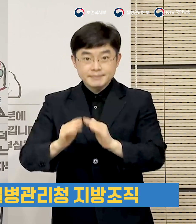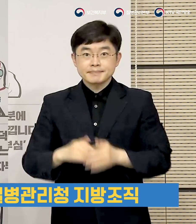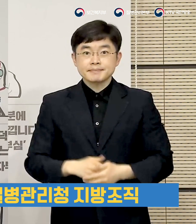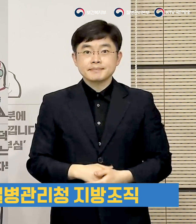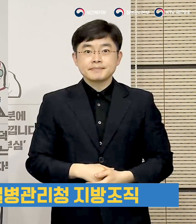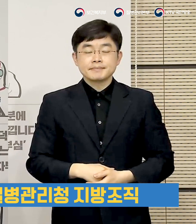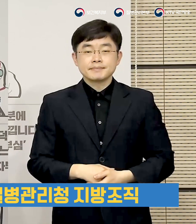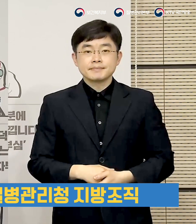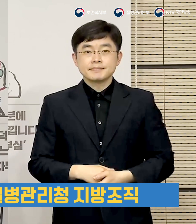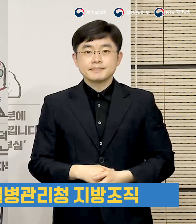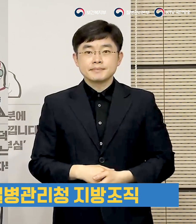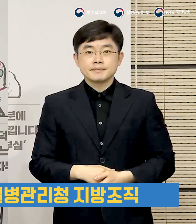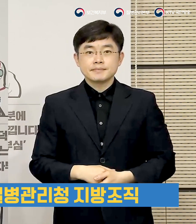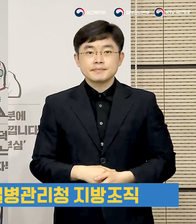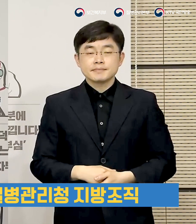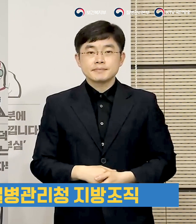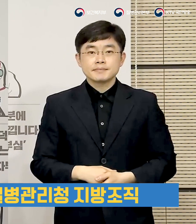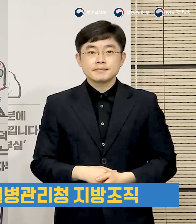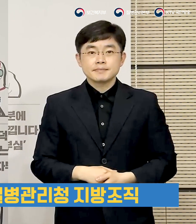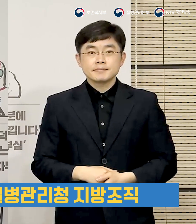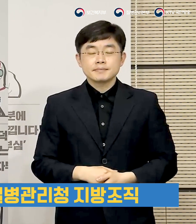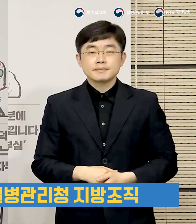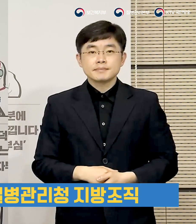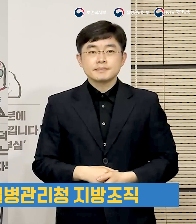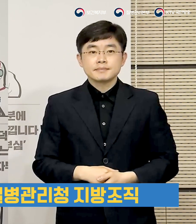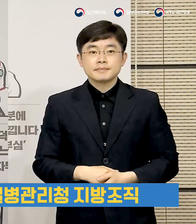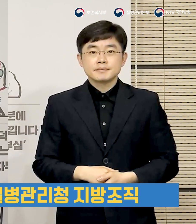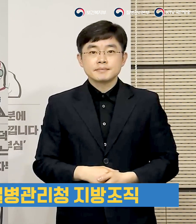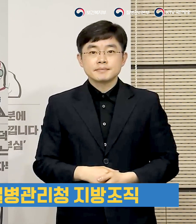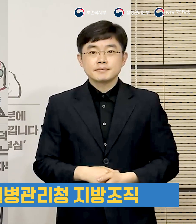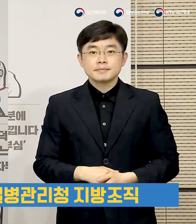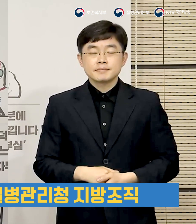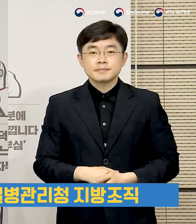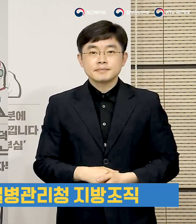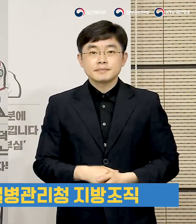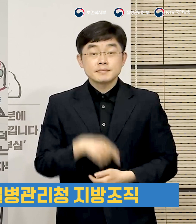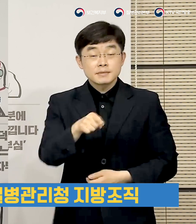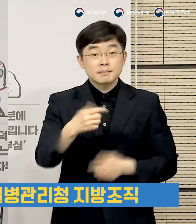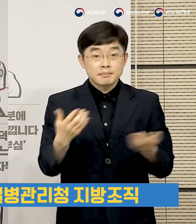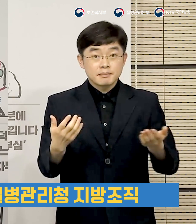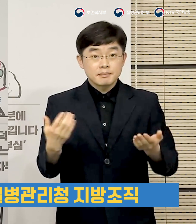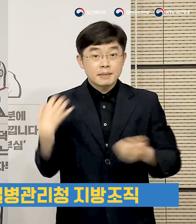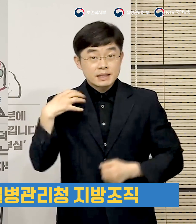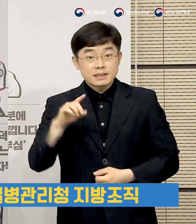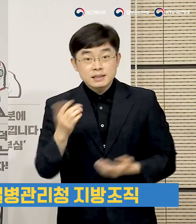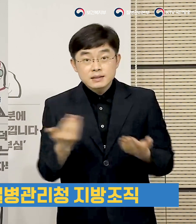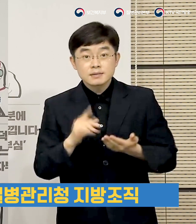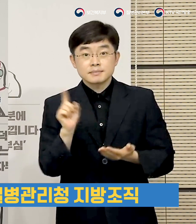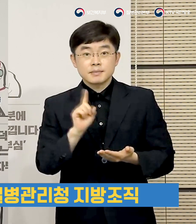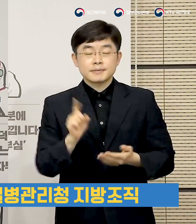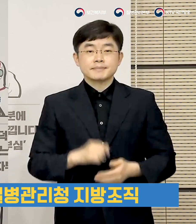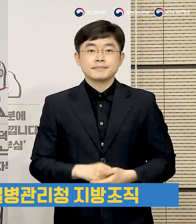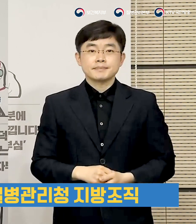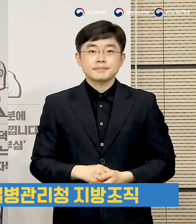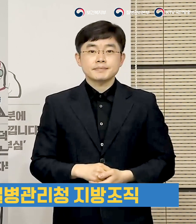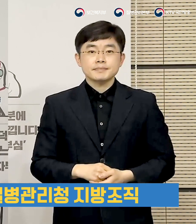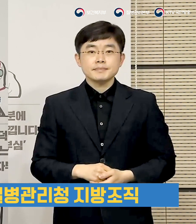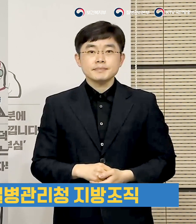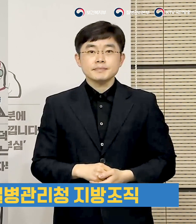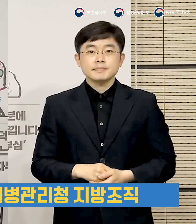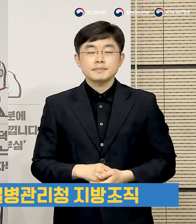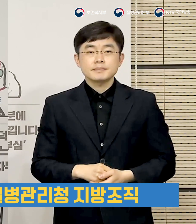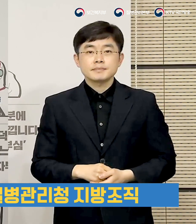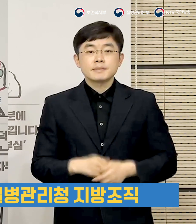말씀을 드리는 것으로 정리를 하면 될 것 같습니다. 주된 역할은 아마 이제 지자체도 나름대로